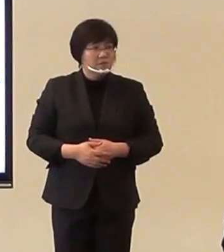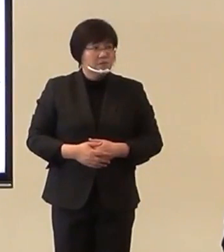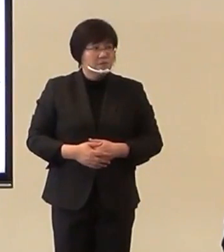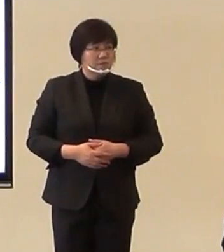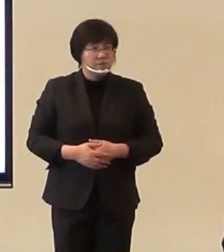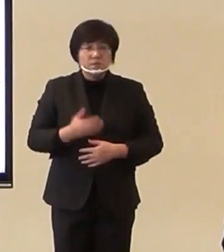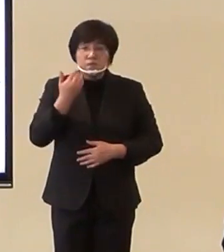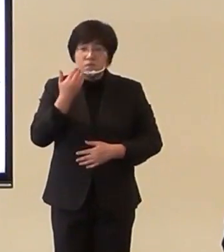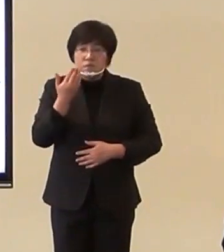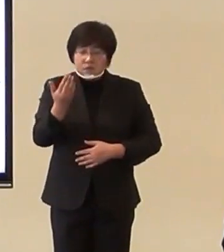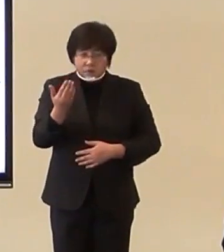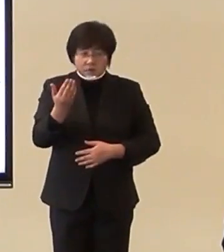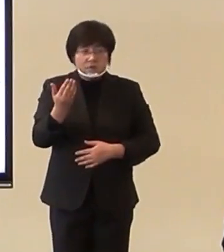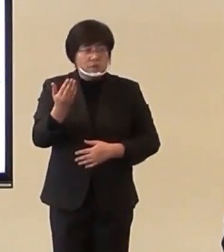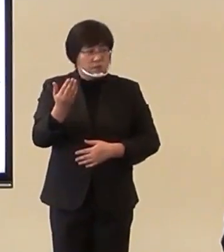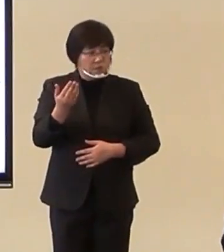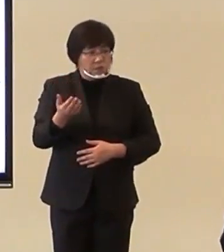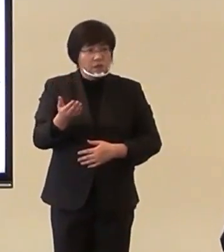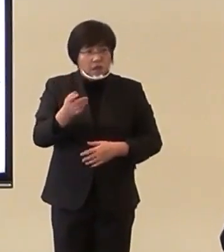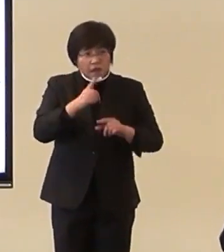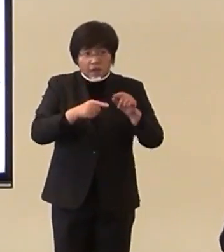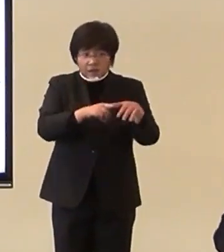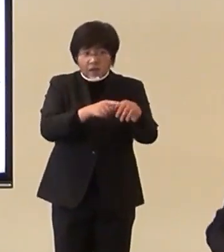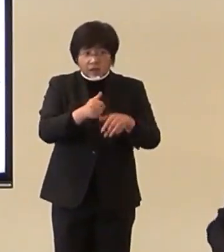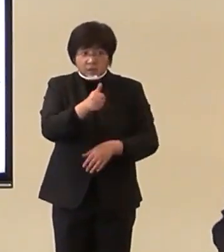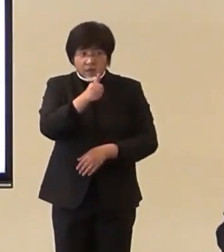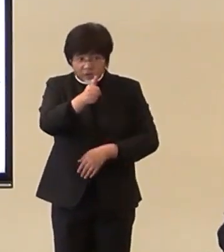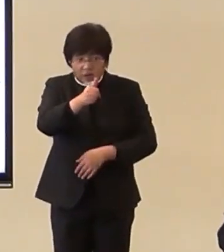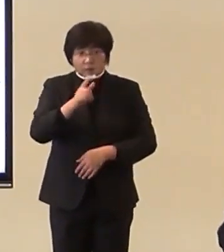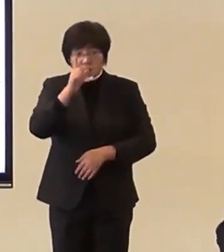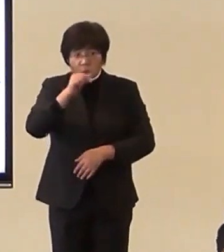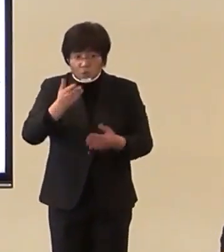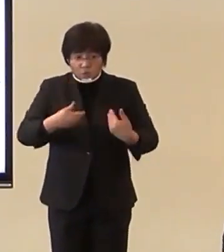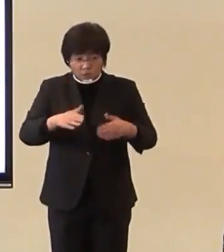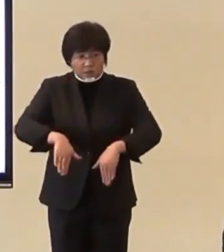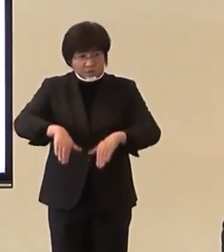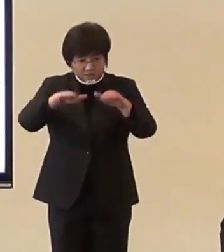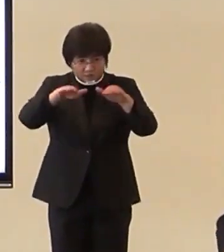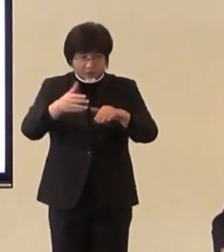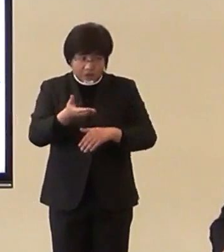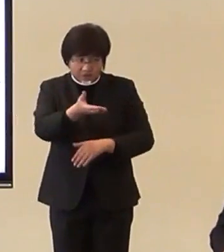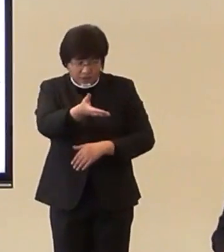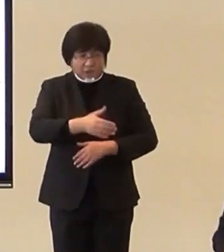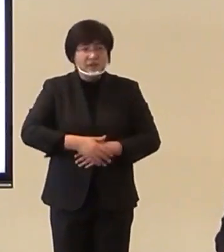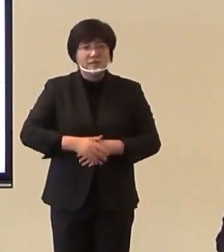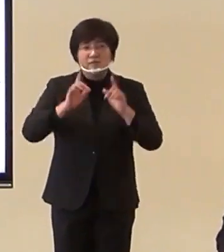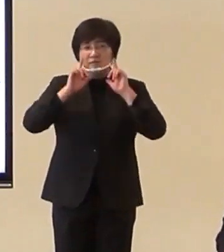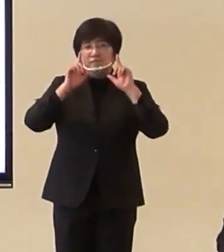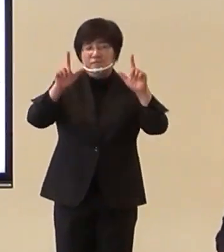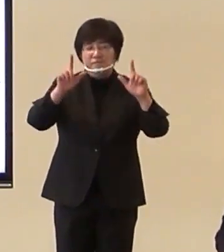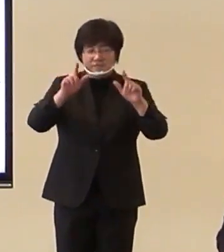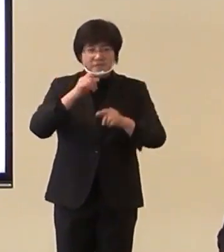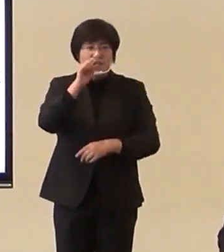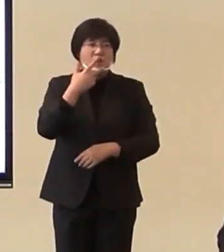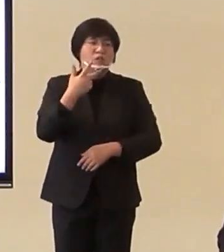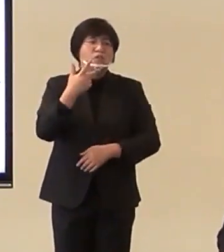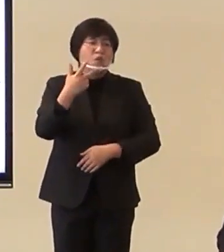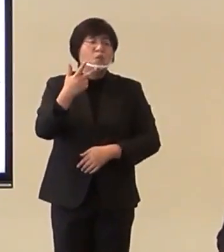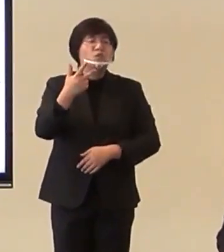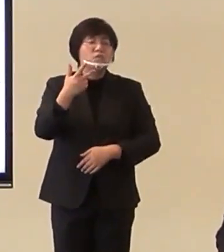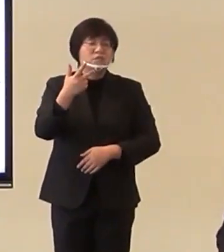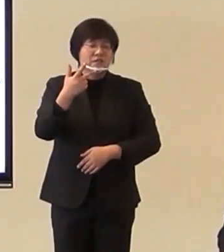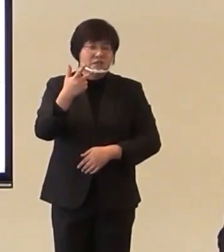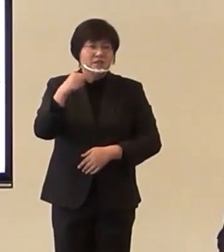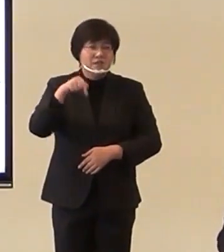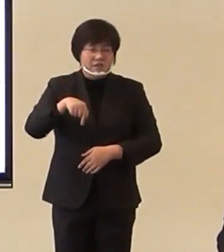中村 CEO 甲府出身でよろしいですか。 あの私はですね、実は何を隠そう、あの甲府市の首都圏甲府会っていうのが